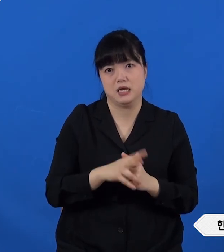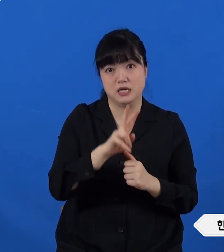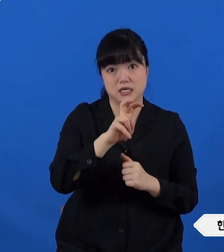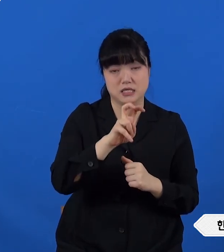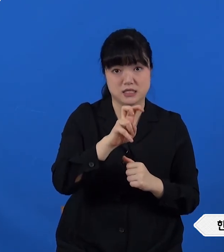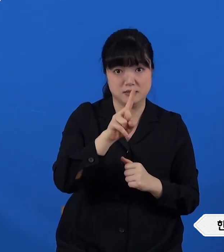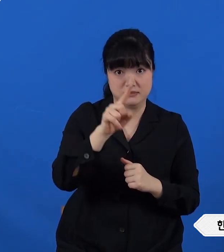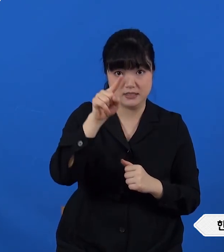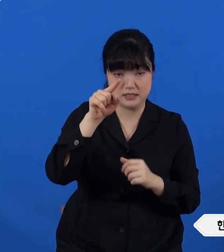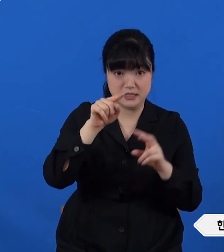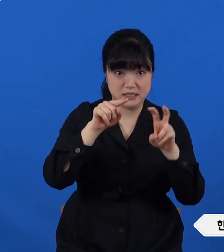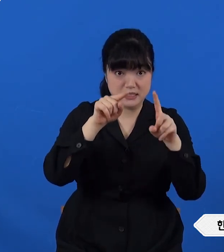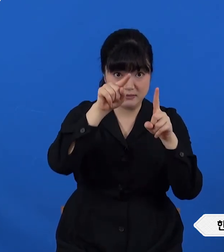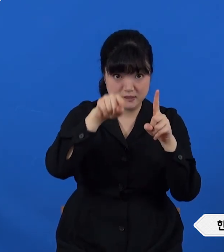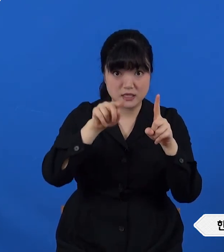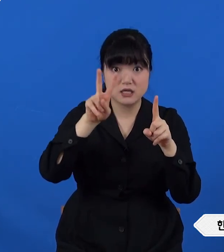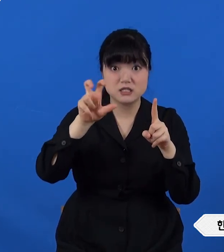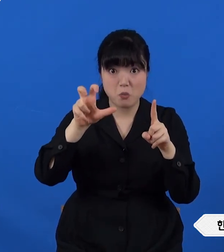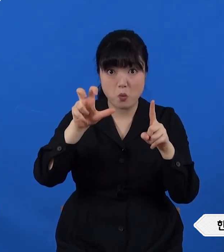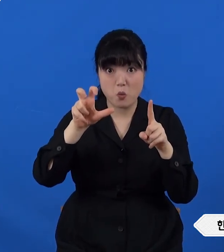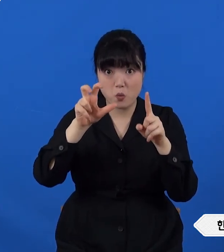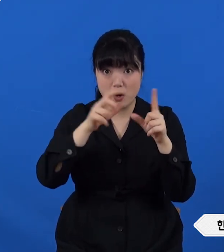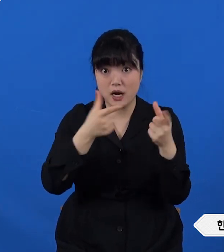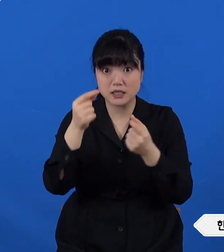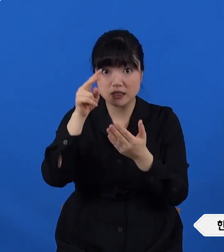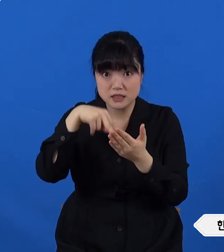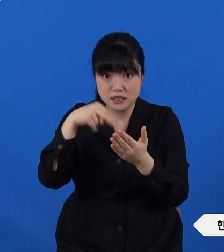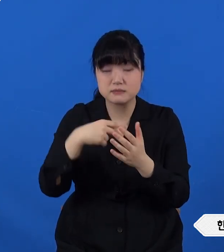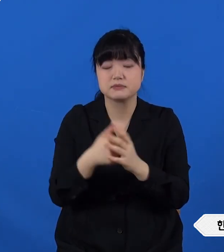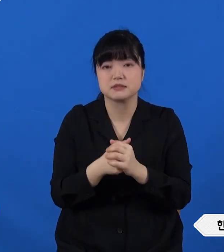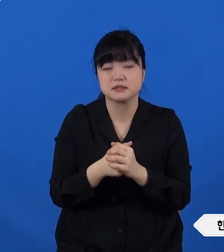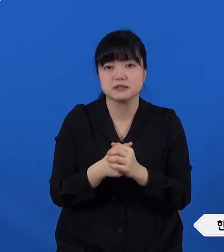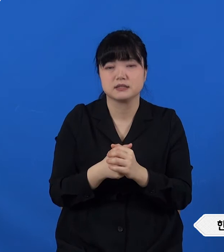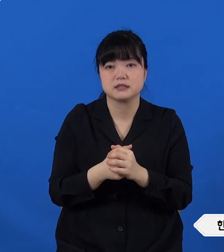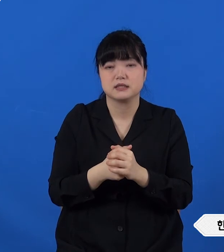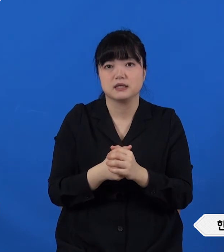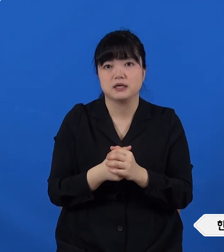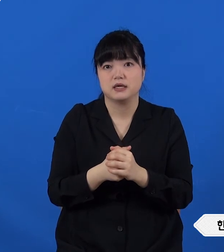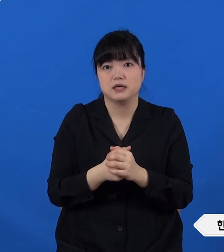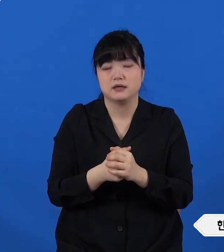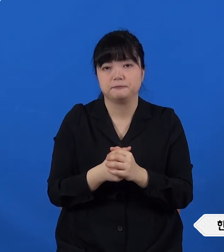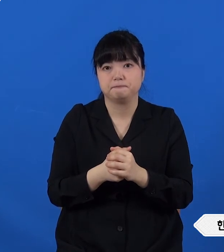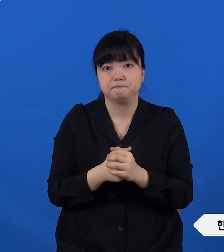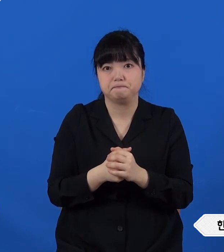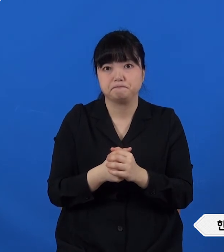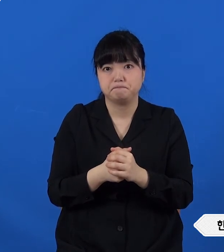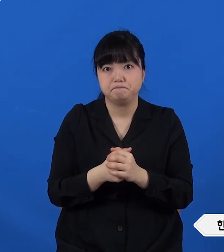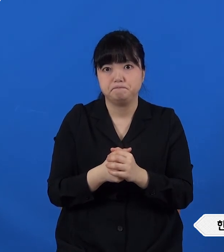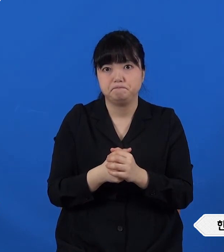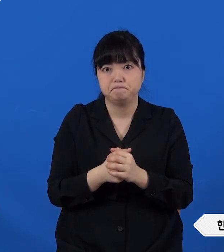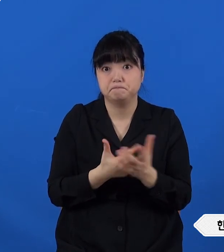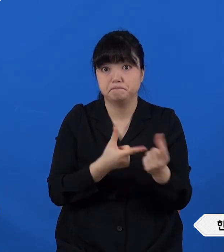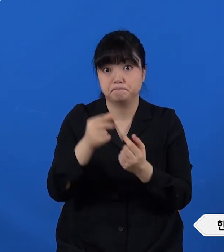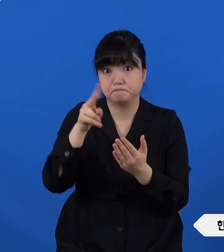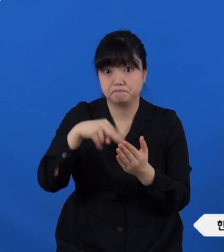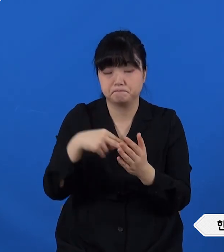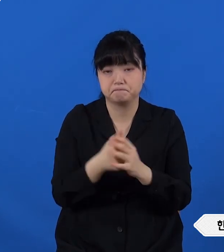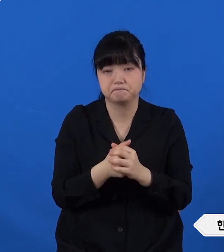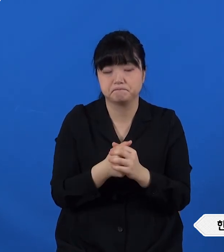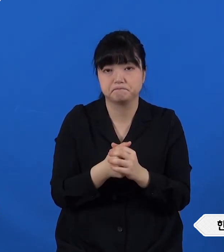21장 25절을 한번 보겠습니다. 사사기 제일 마지막 구절 같이